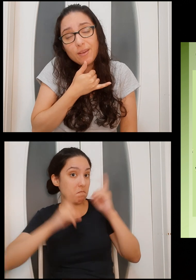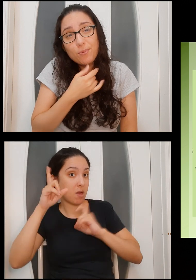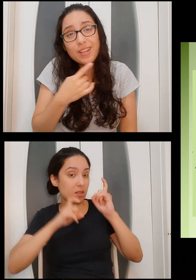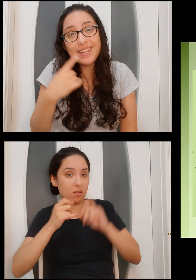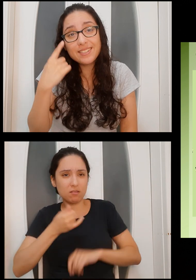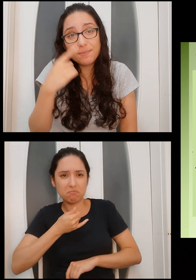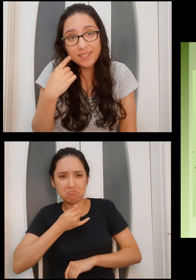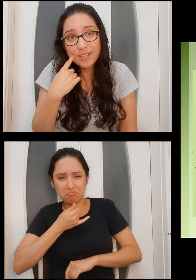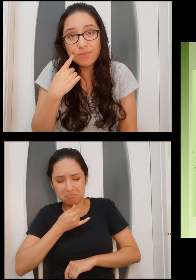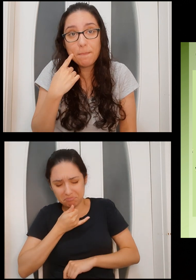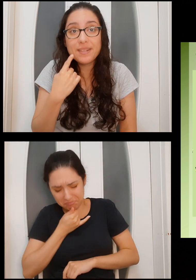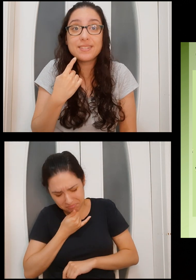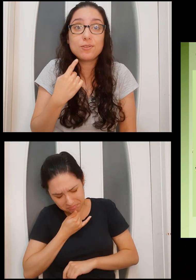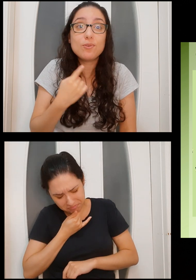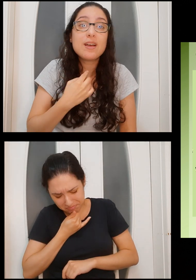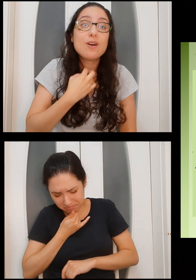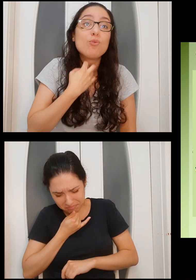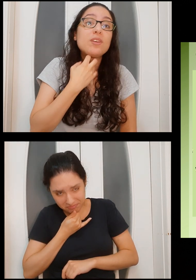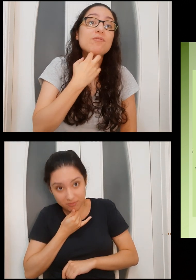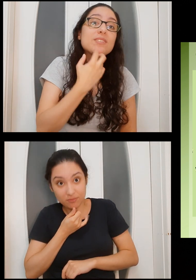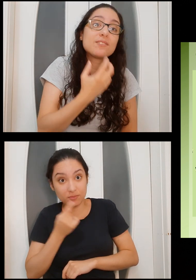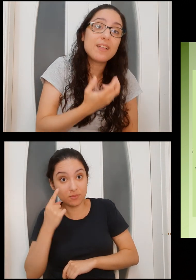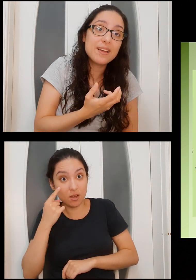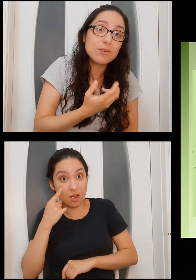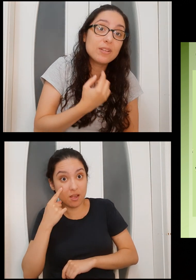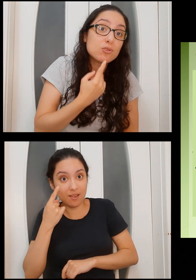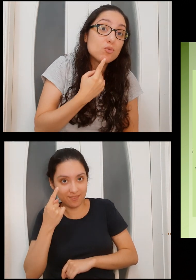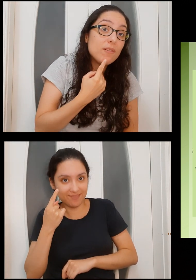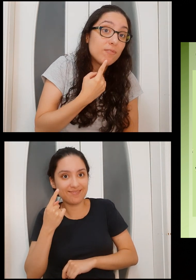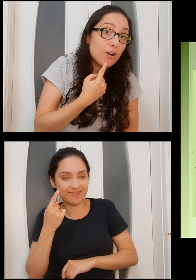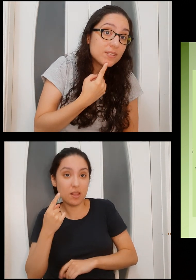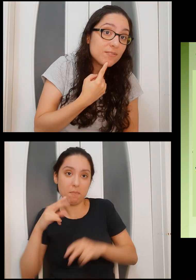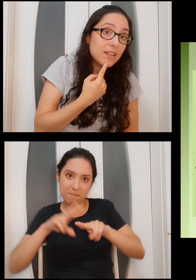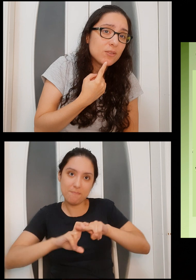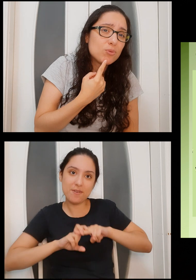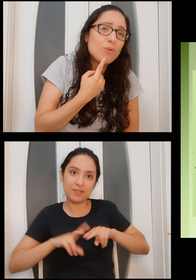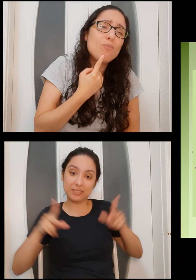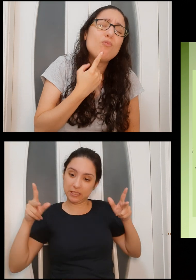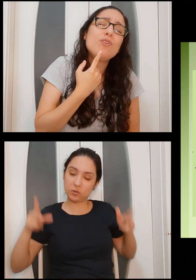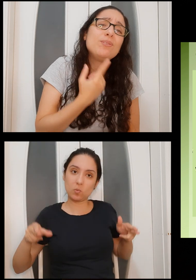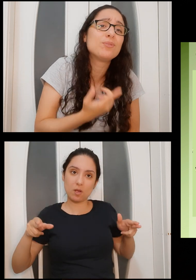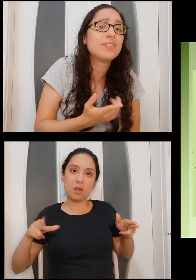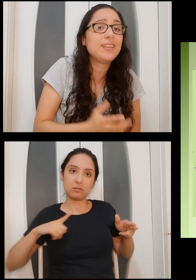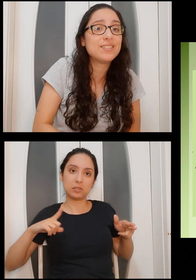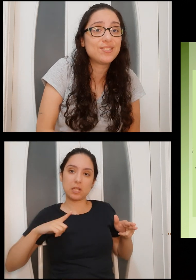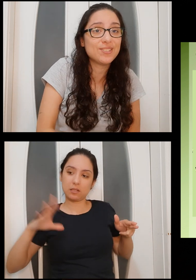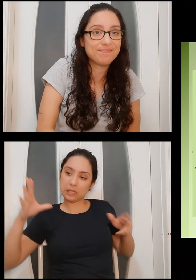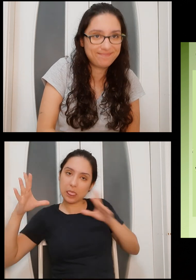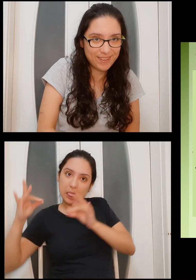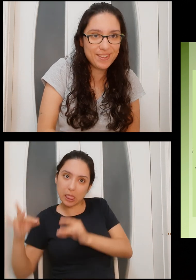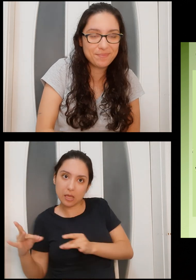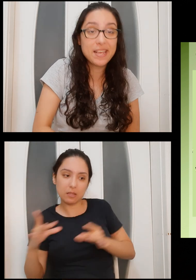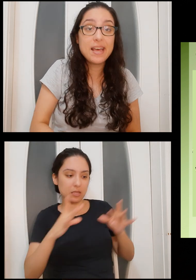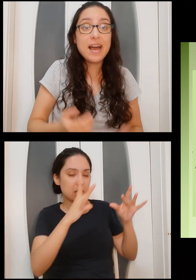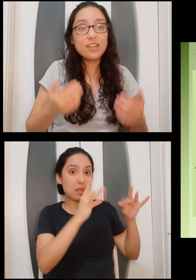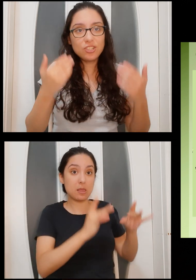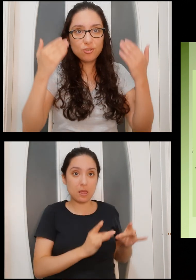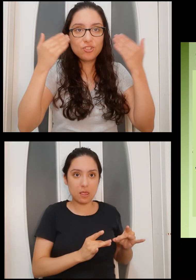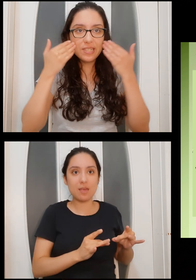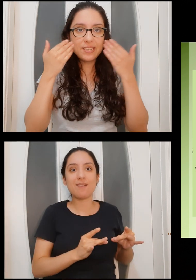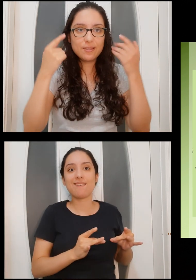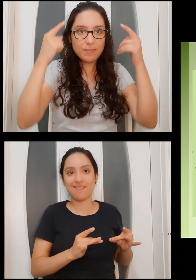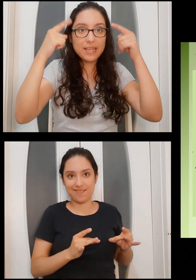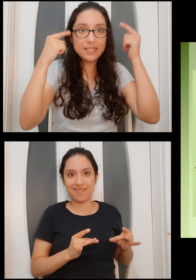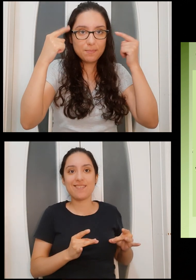Por quê? Porque essa expressão tá passando o que vocês falariam na sua voz falando, eu tô muito triste, tá vendo? A